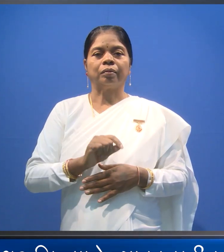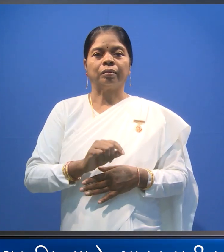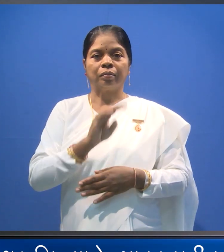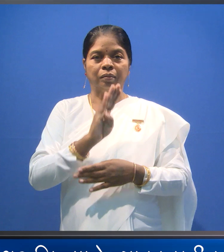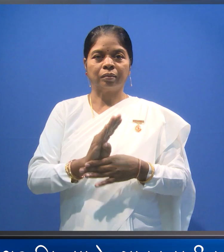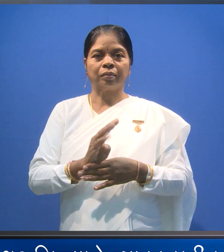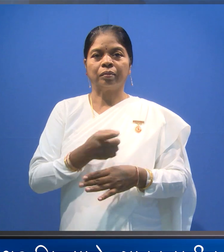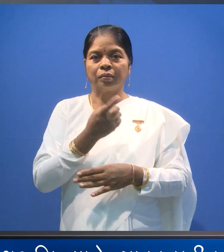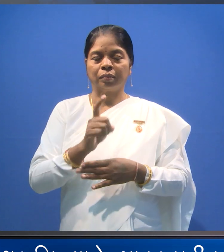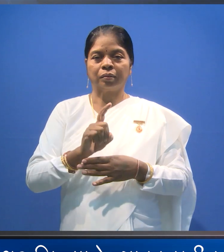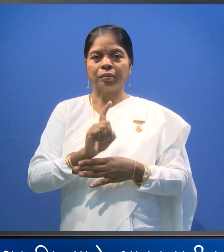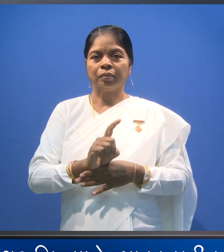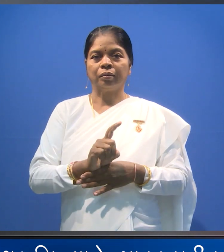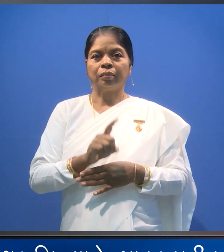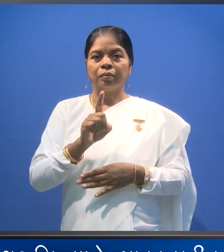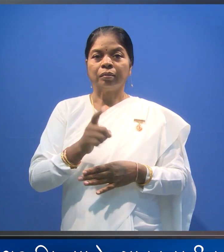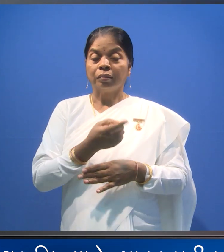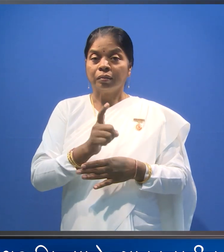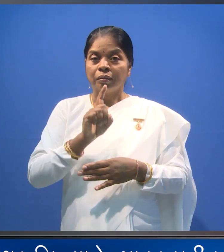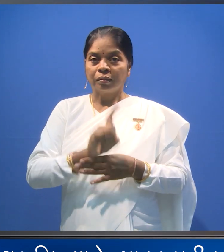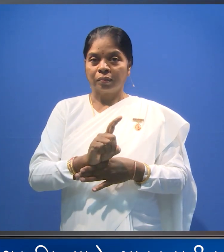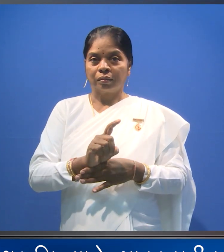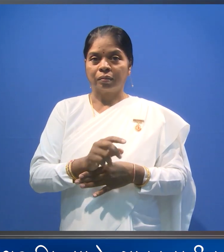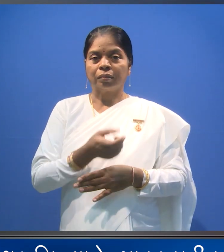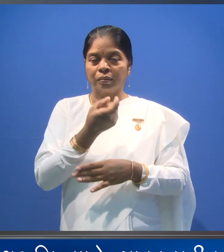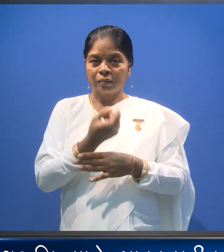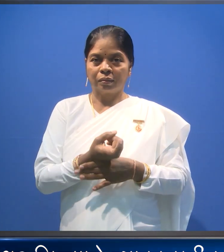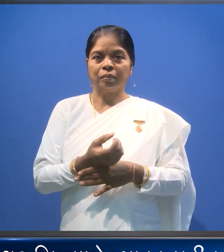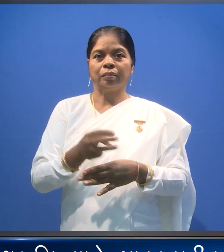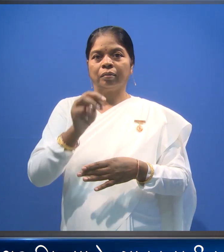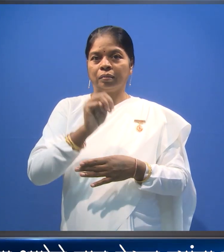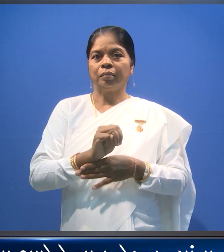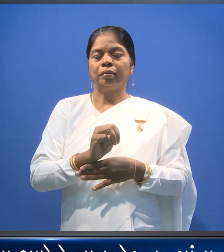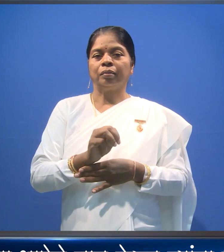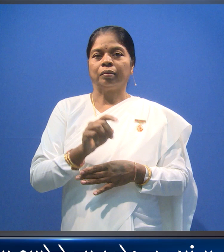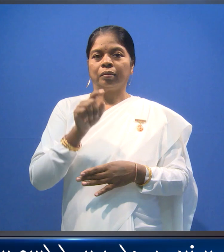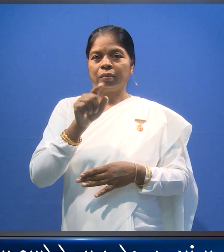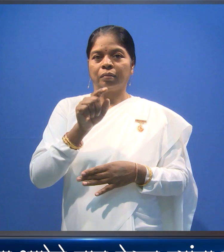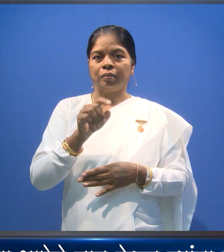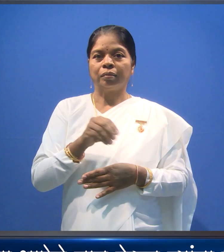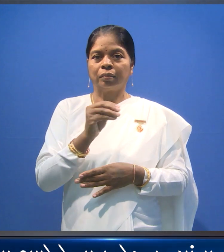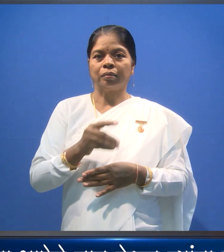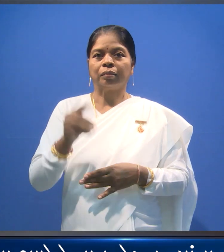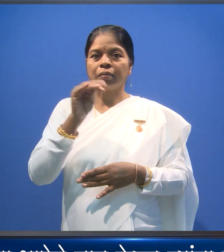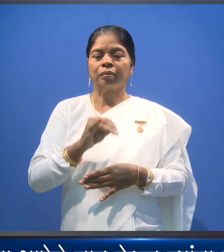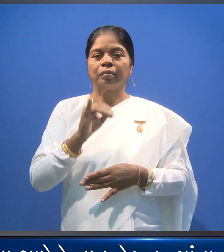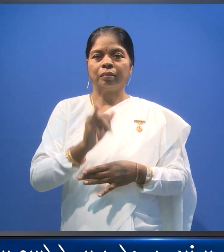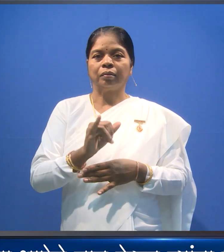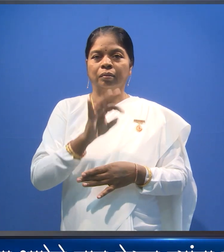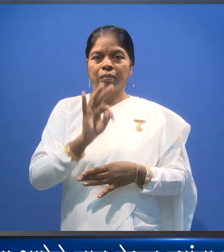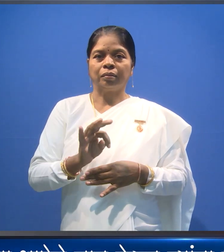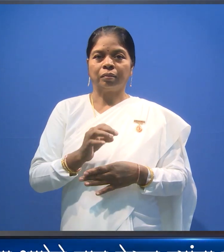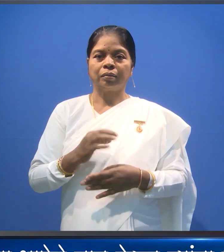त्या काळातील जिल्हाधीश जॉन बेम्स यांना ओडिया भाषेचे ज्ञान देऊन